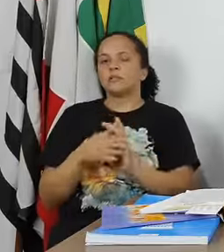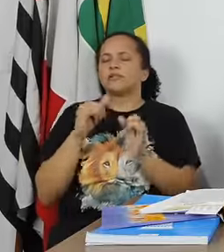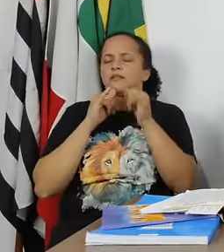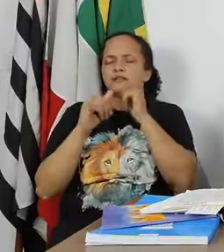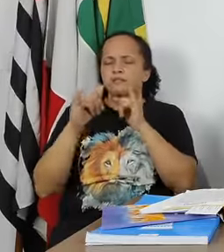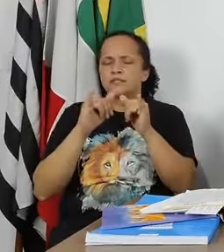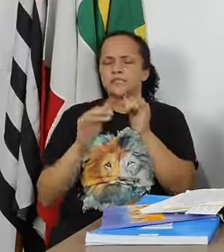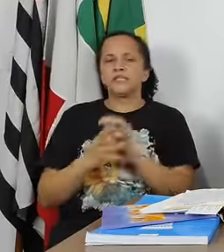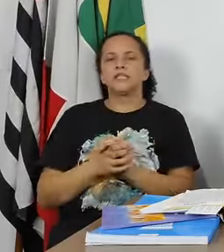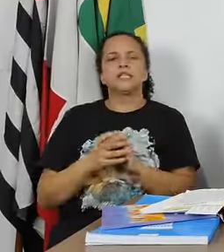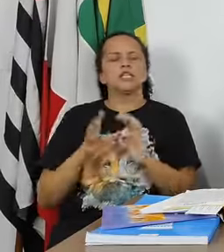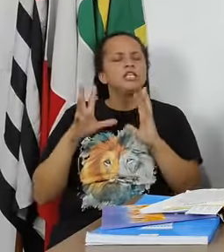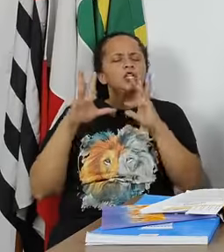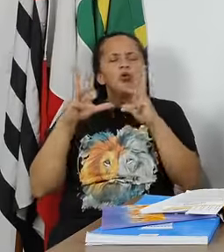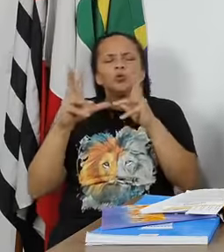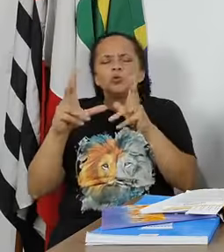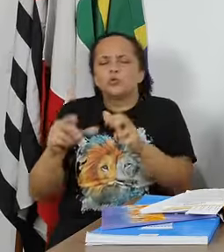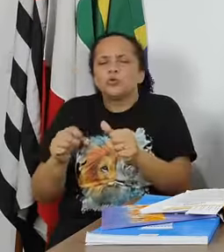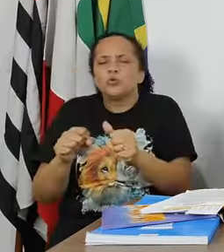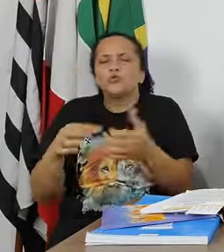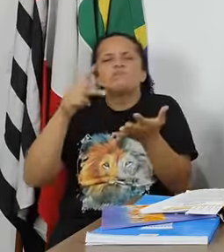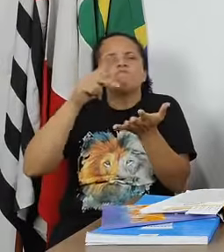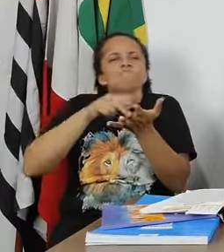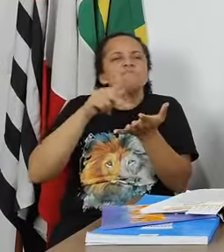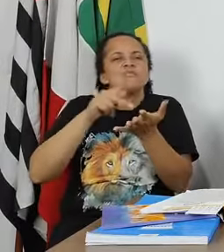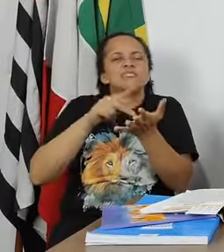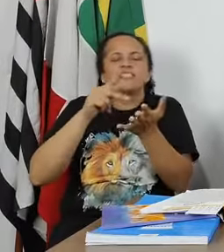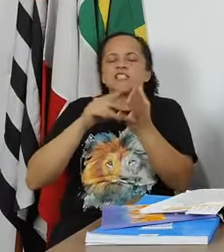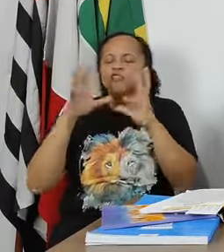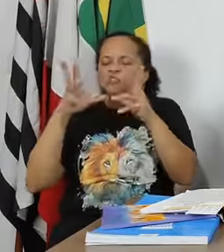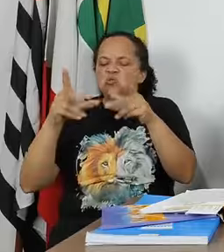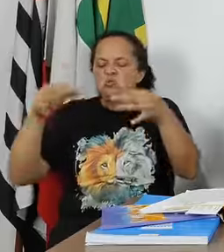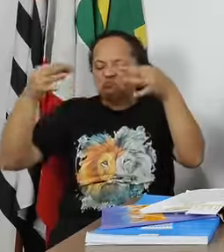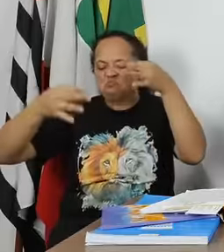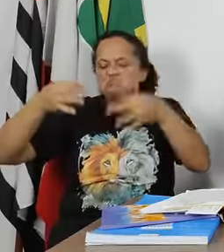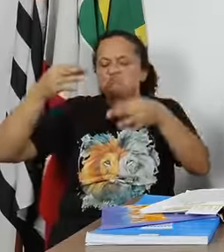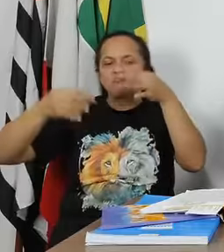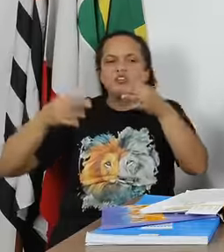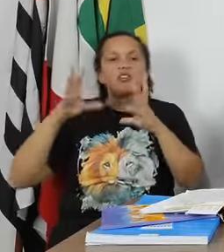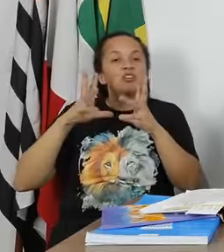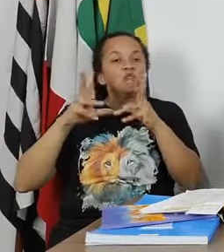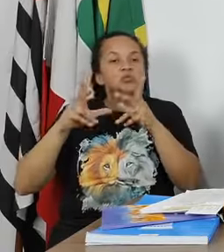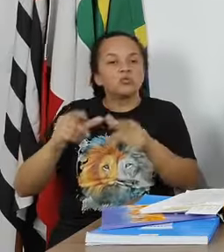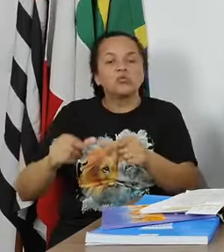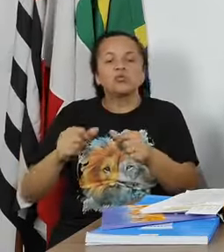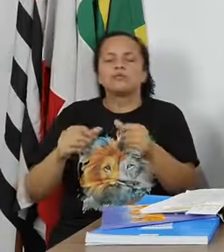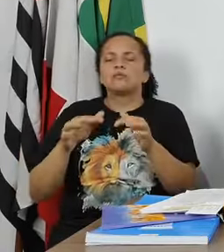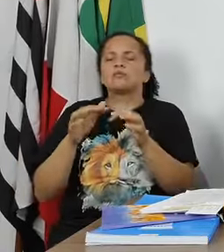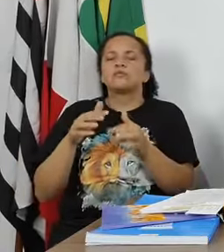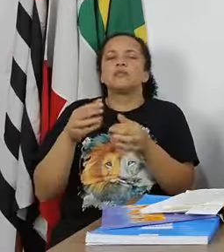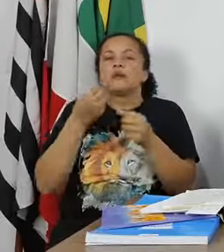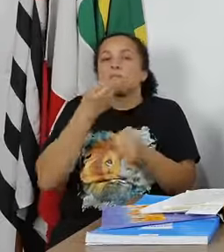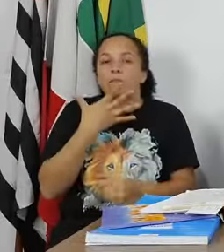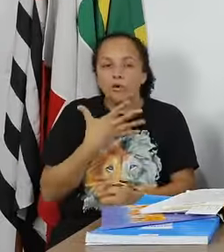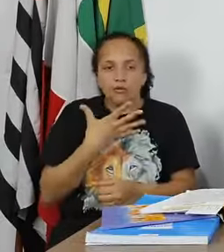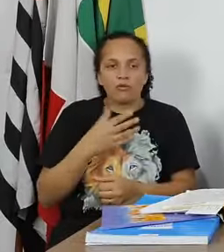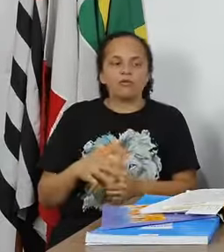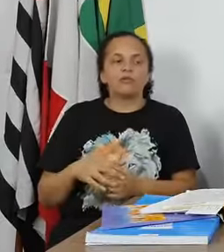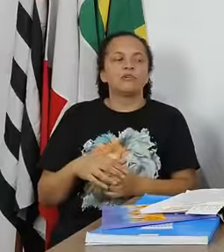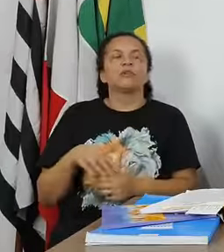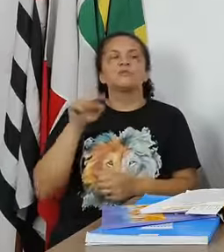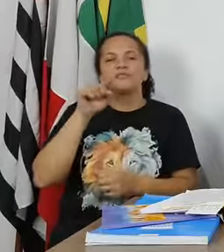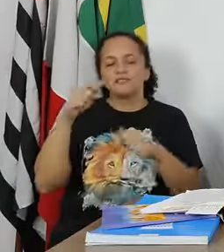verdadeiro, tudo que é respeitável, tudo que é justo, tudo que é puro, tudo que é amável, tudo que é de boa fama,